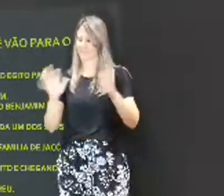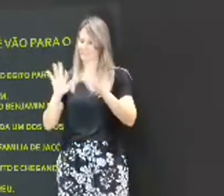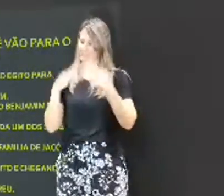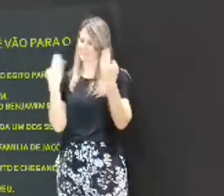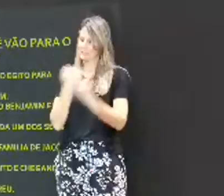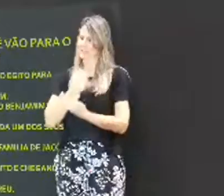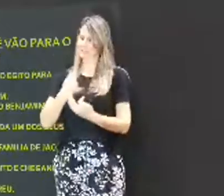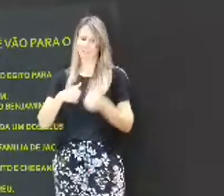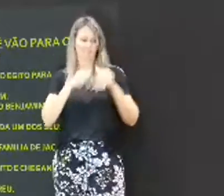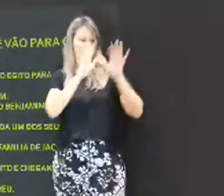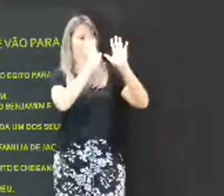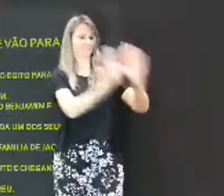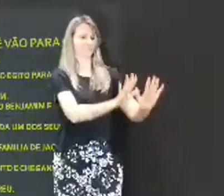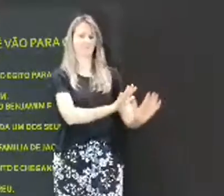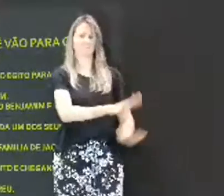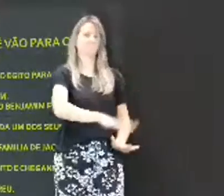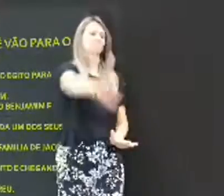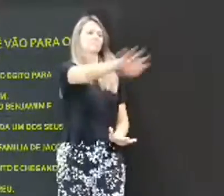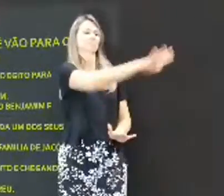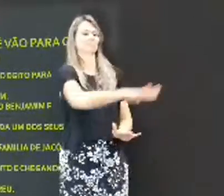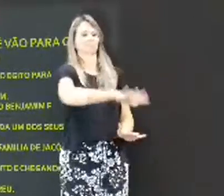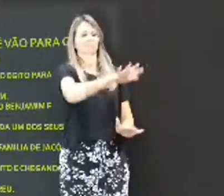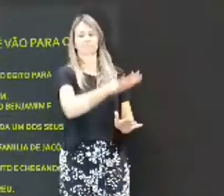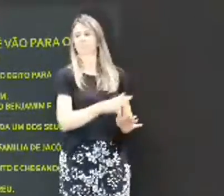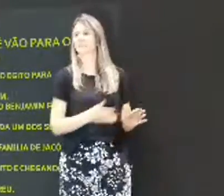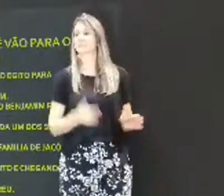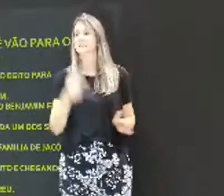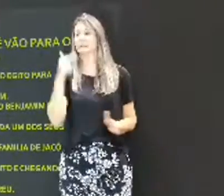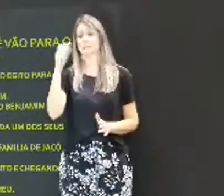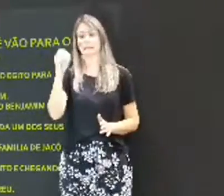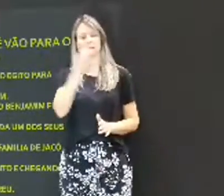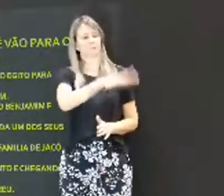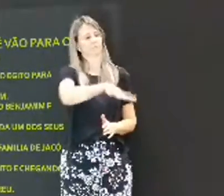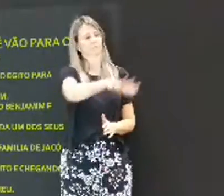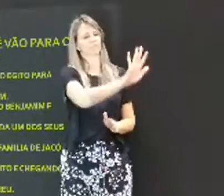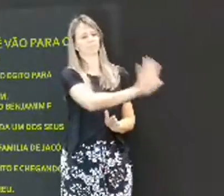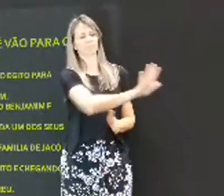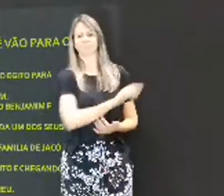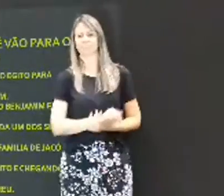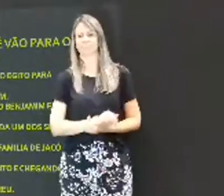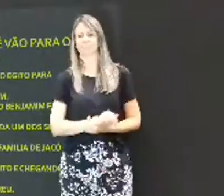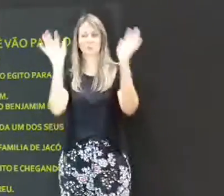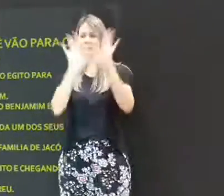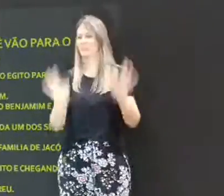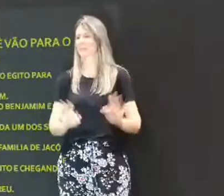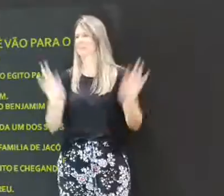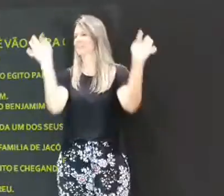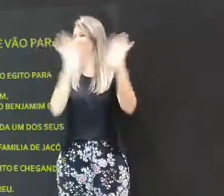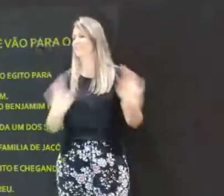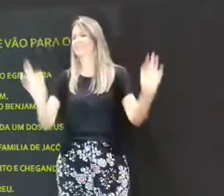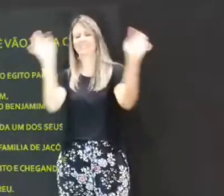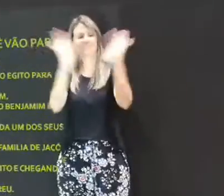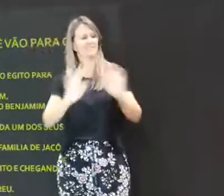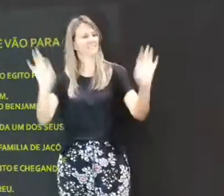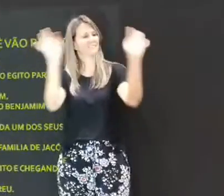Né? Então toda a família de José, todos estavam no Egito. Né? Todos eles ficaram lá felizes. Né? Lá tinha